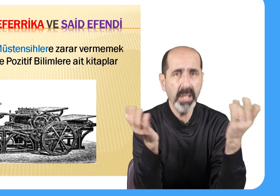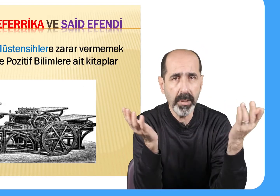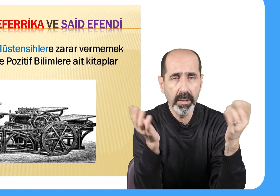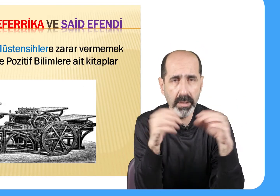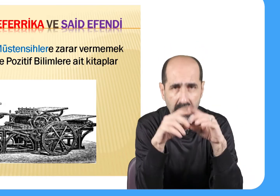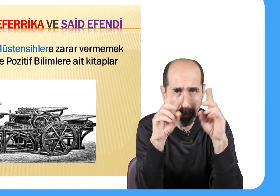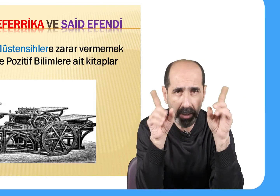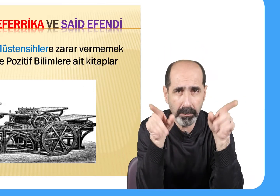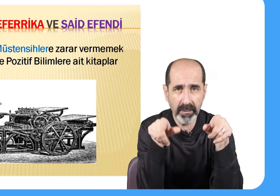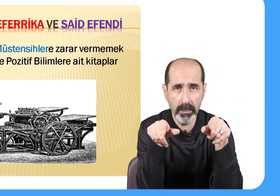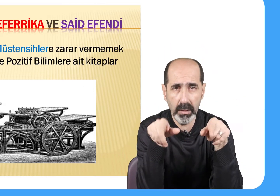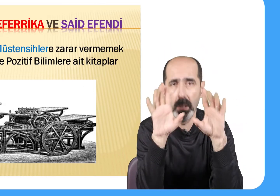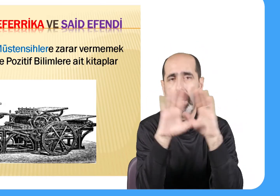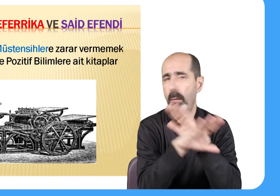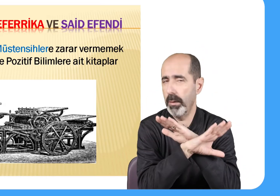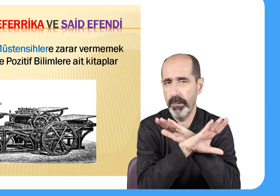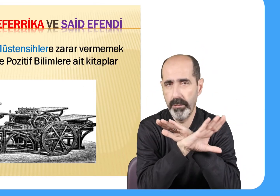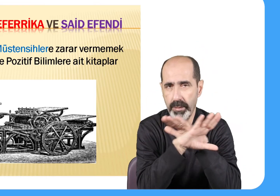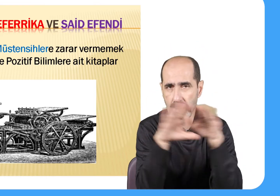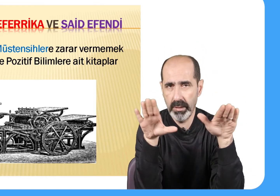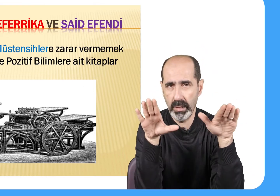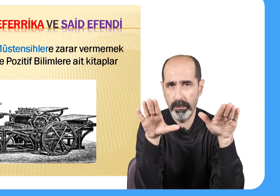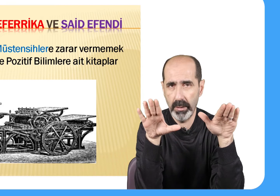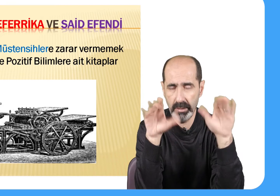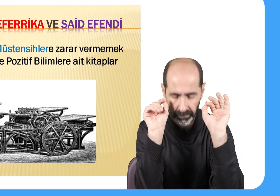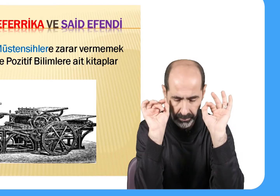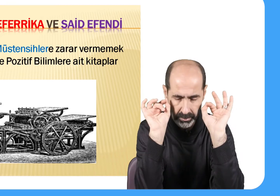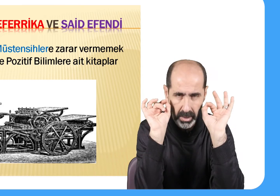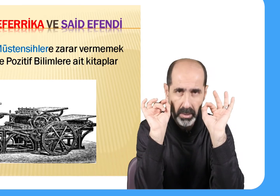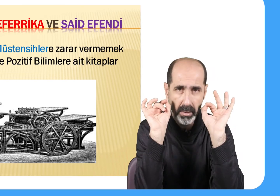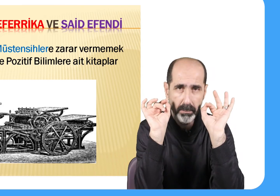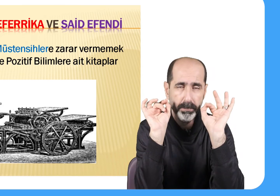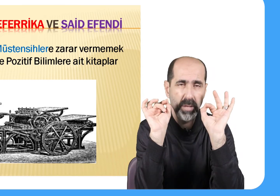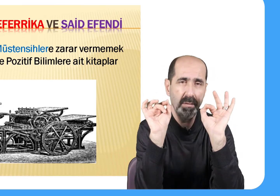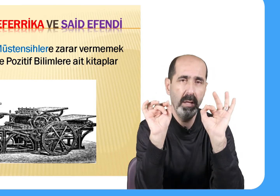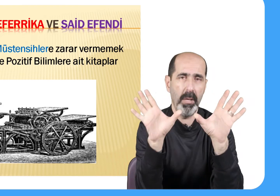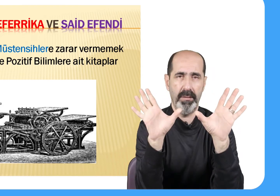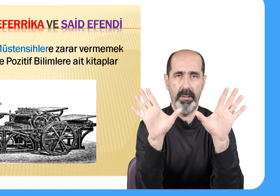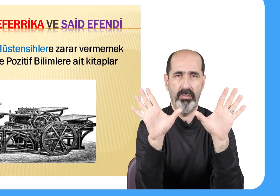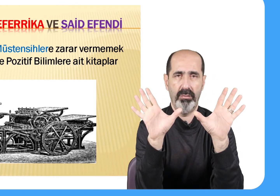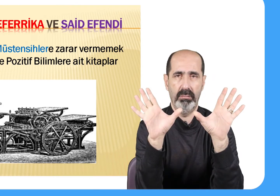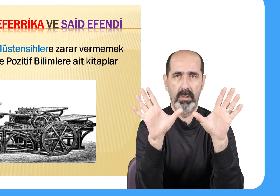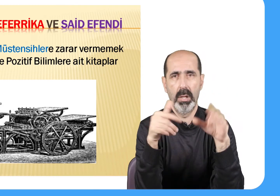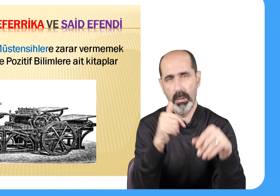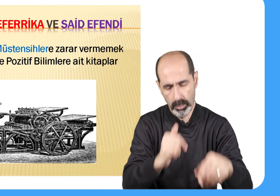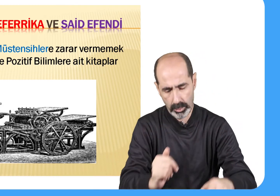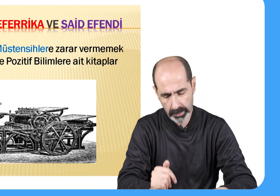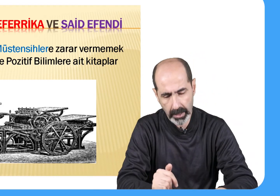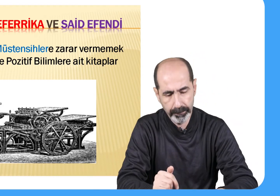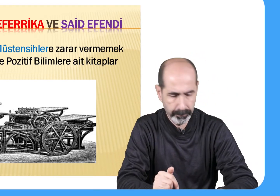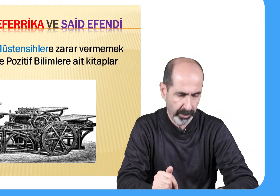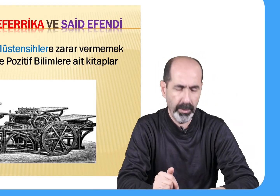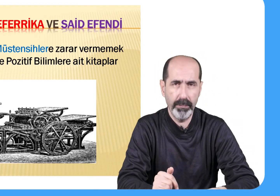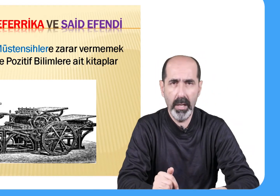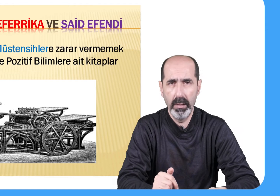biri kitaplar basılabilir ama din kitapları kesinlikle basılamaz dır bu